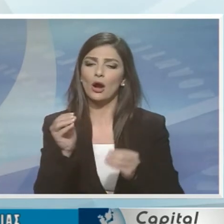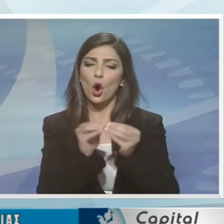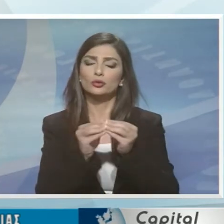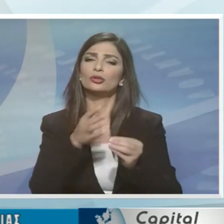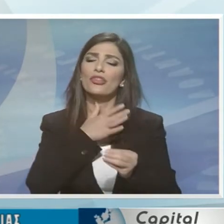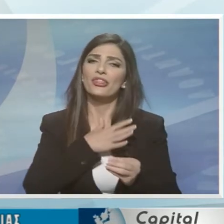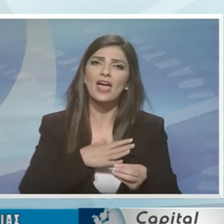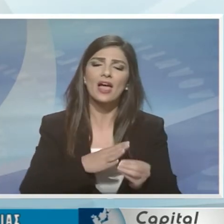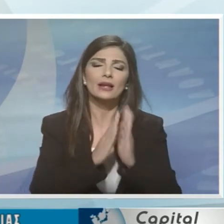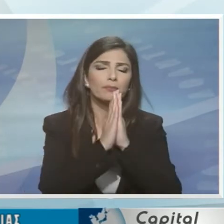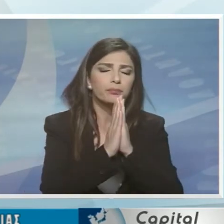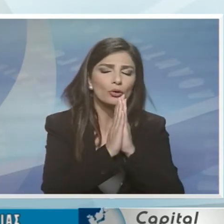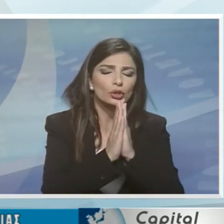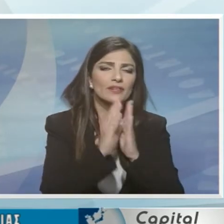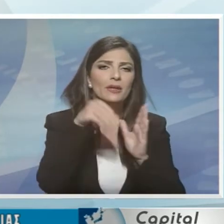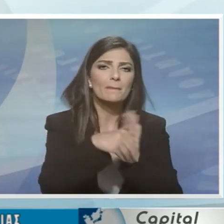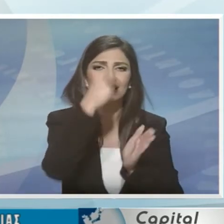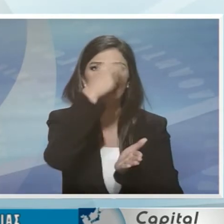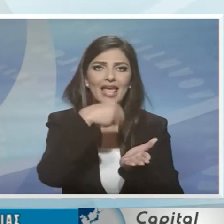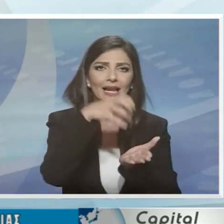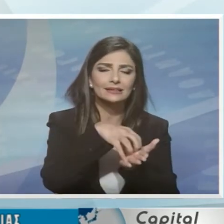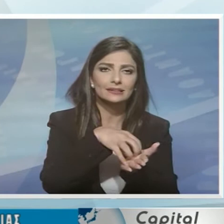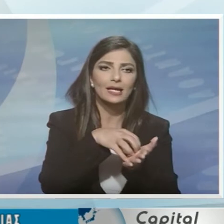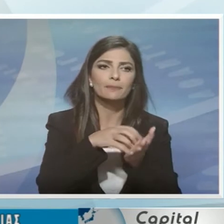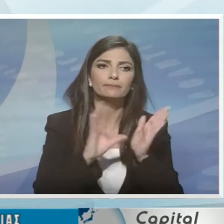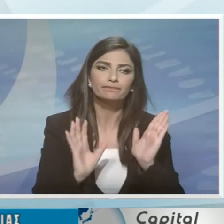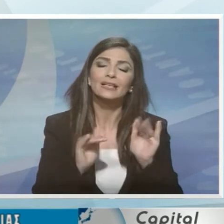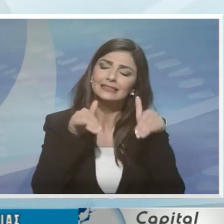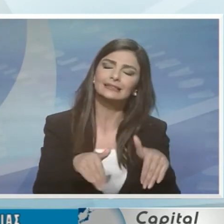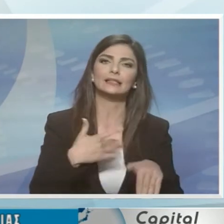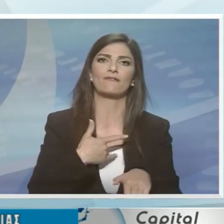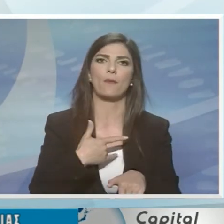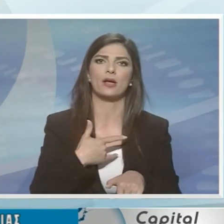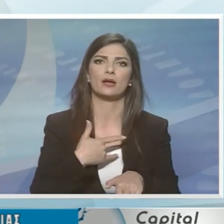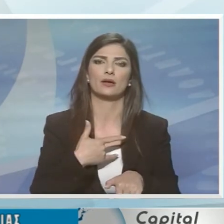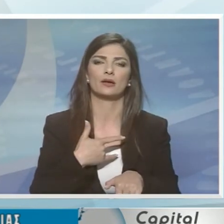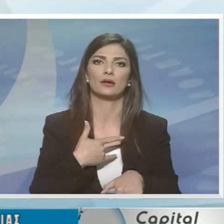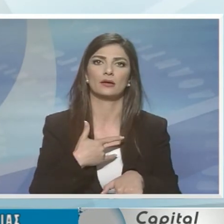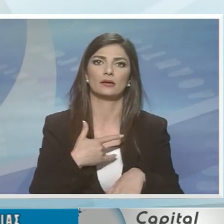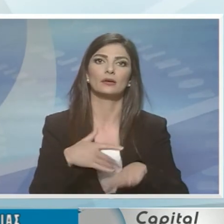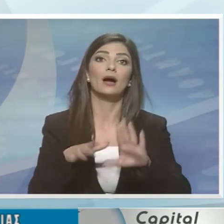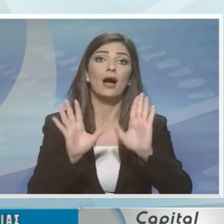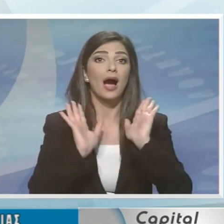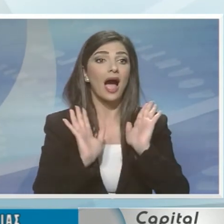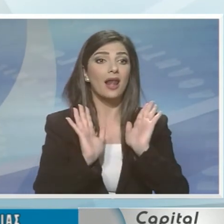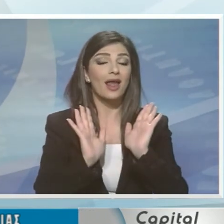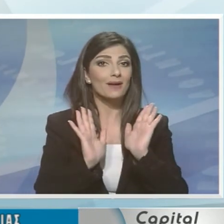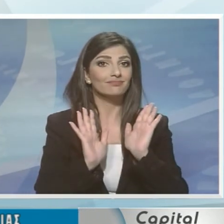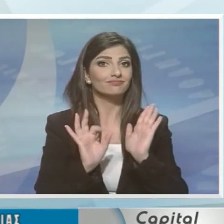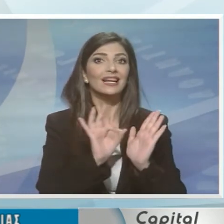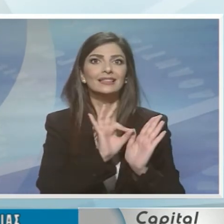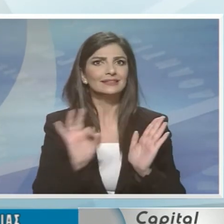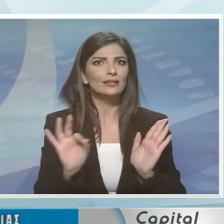δύναμης, θα ήθελα να επισημάνω πως εκ των βασικών αρετών της θρησκείας είναι η αγάπη προς τον